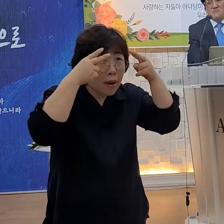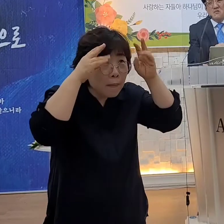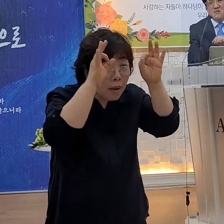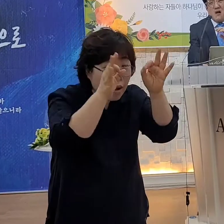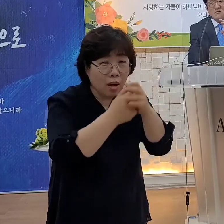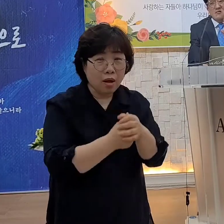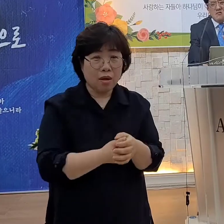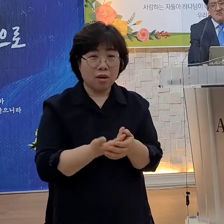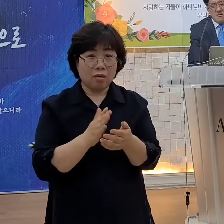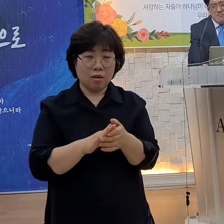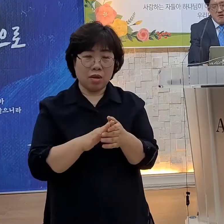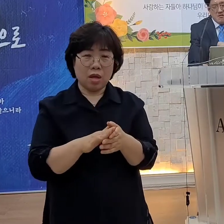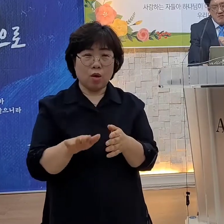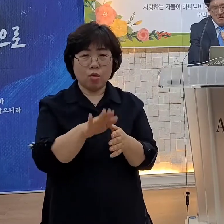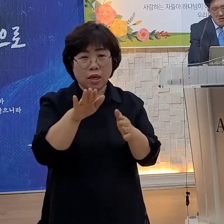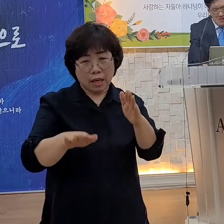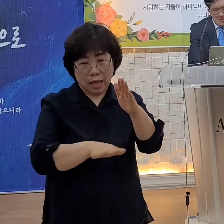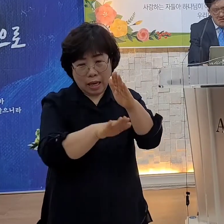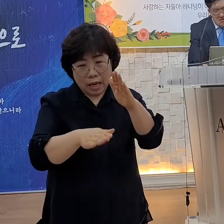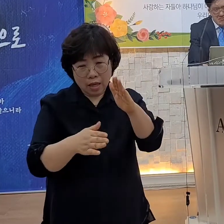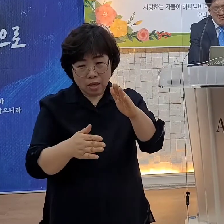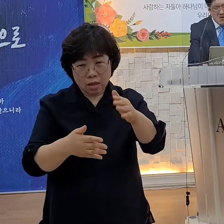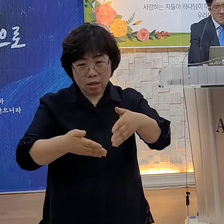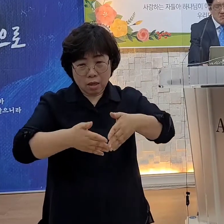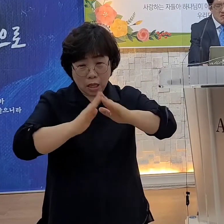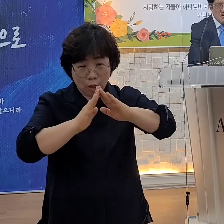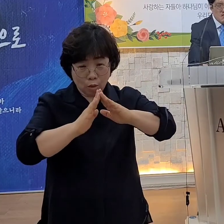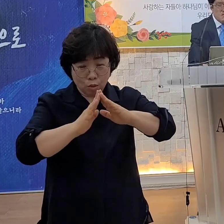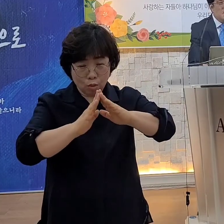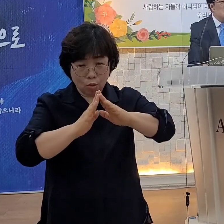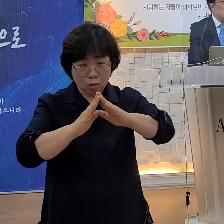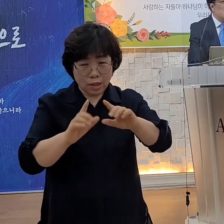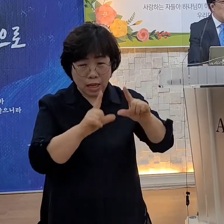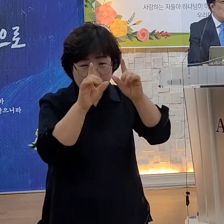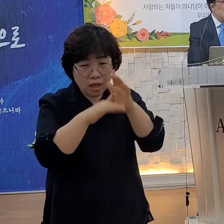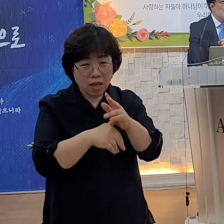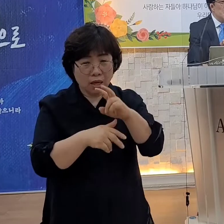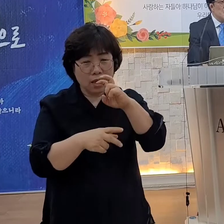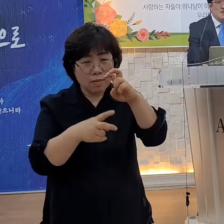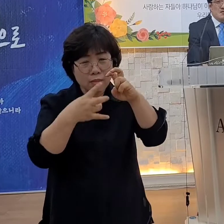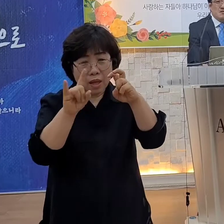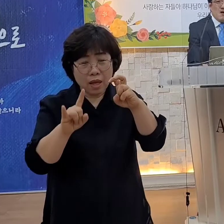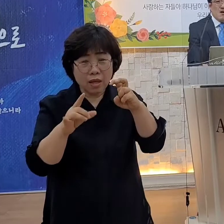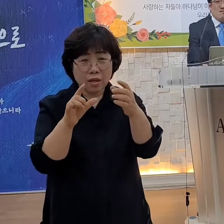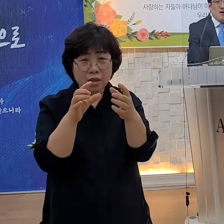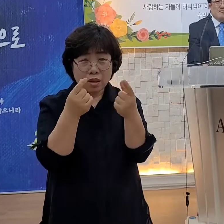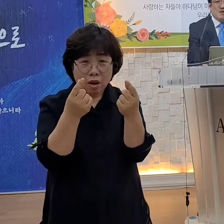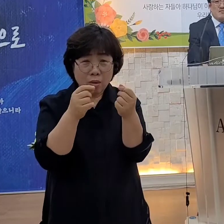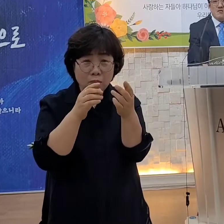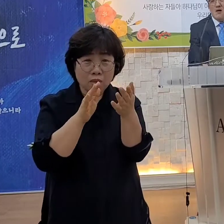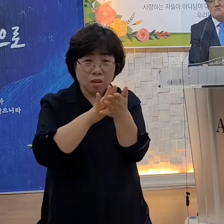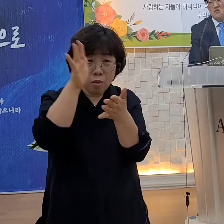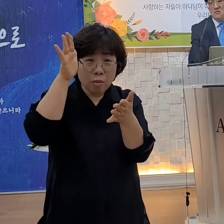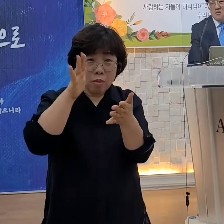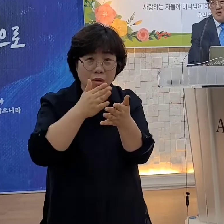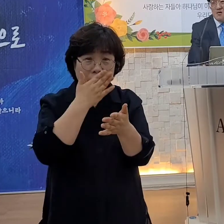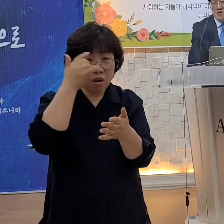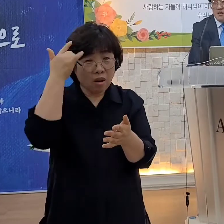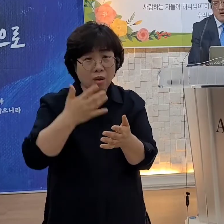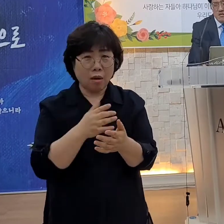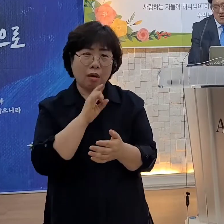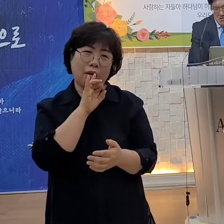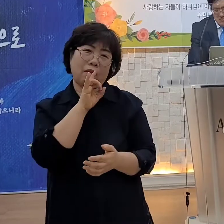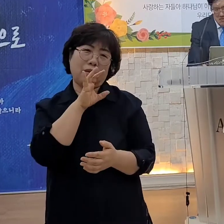지금 여러분이 가정을 이루고 살면서 그 20대만큼 그렇게 열정을 쏟고 막 그 아내고 남편에게만 다 할 수